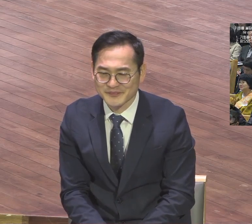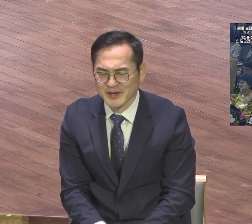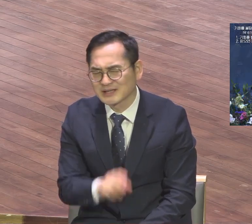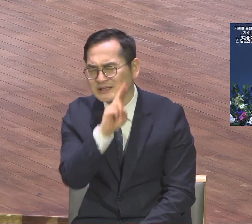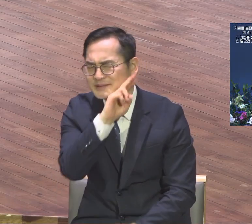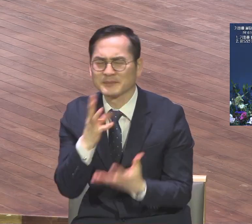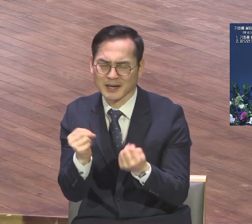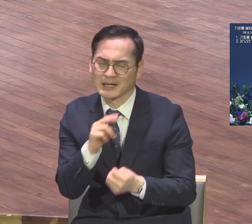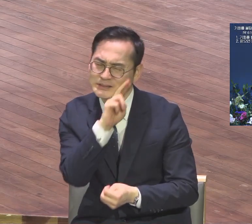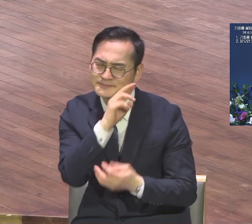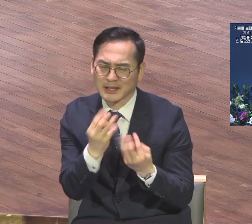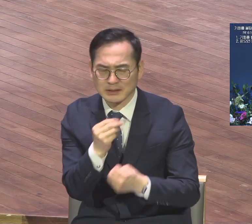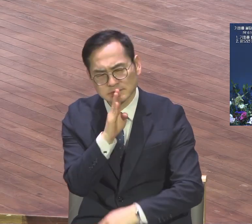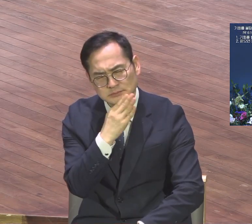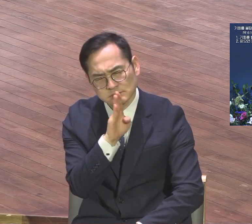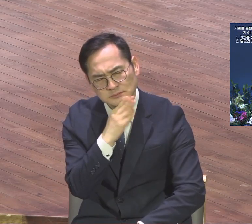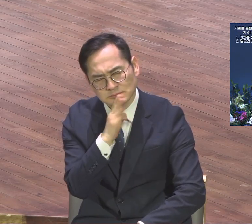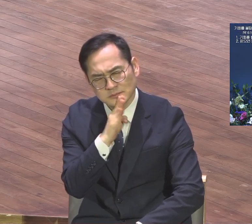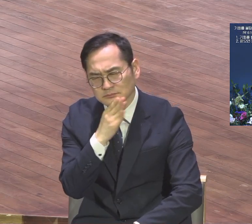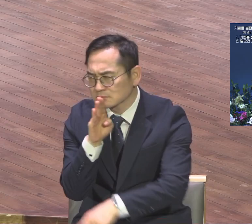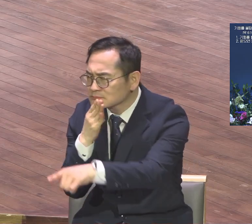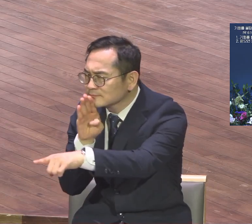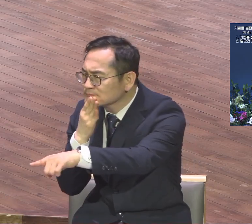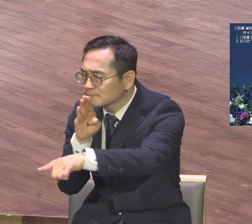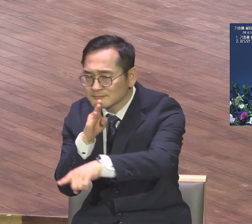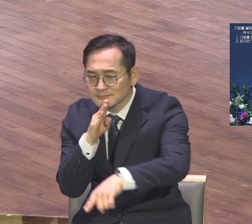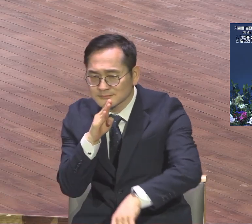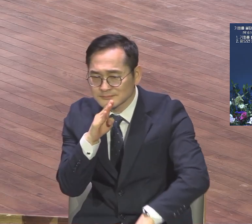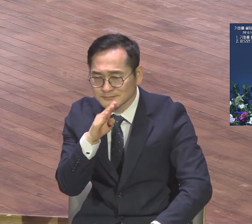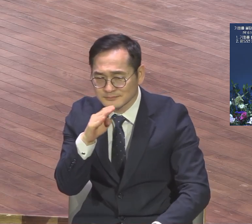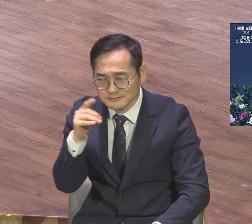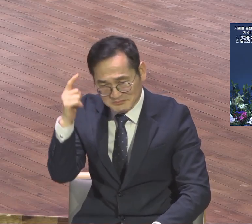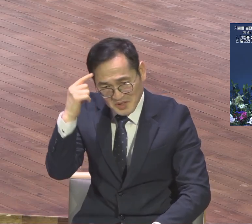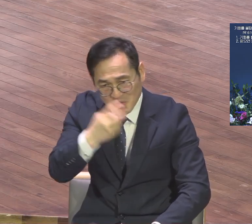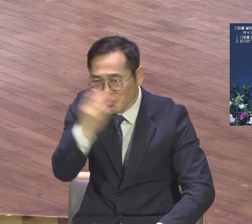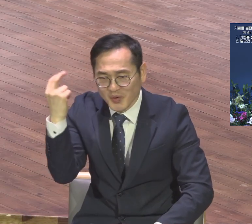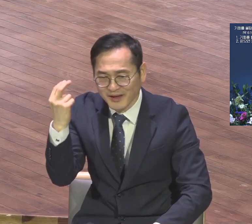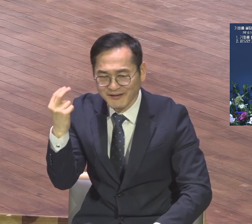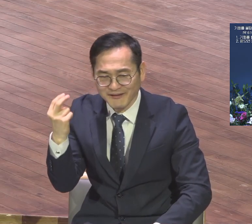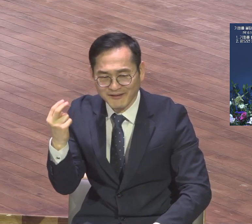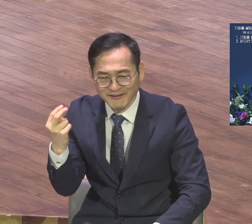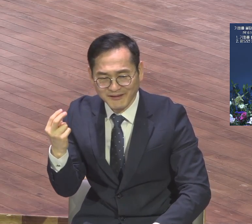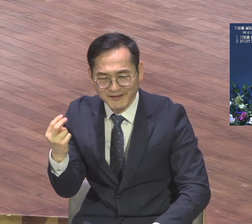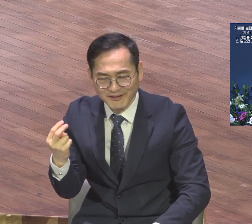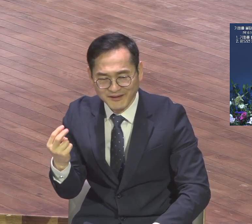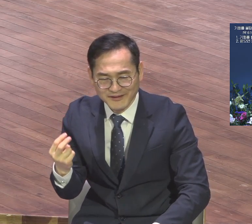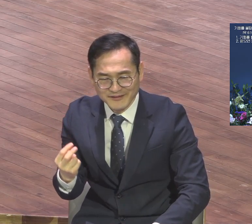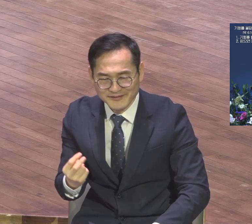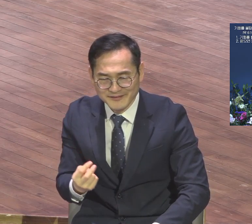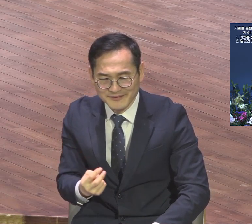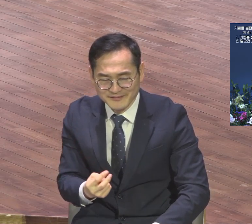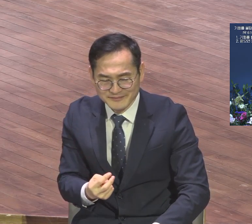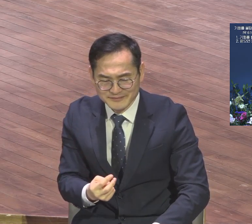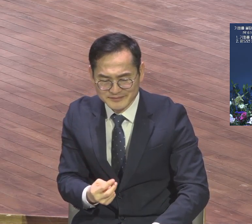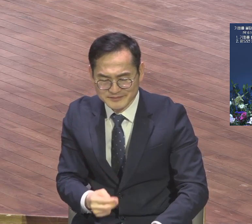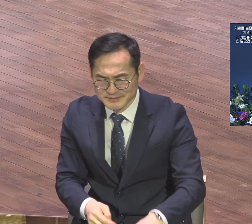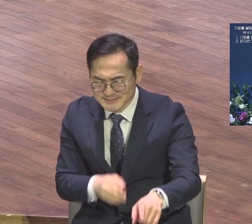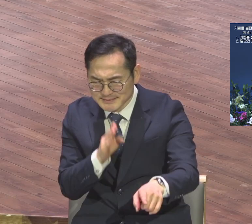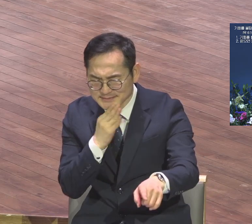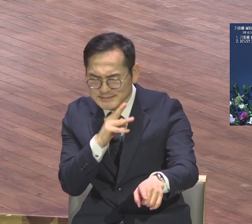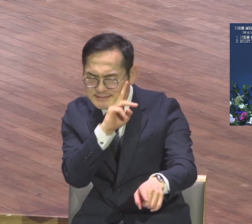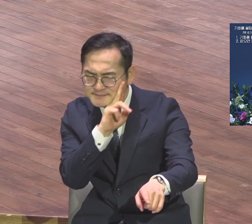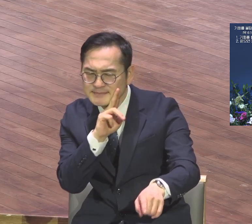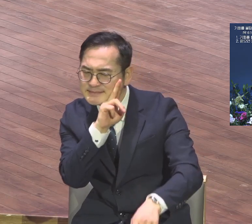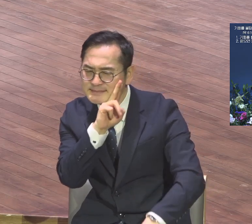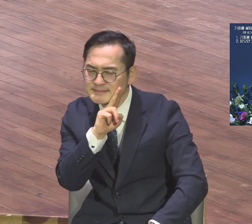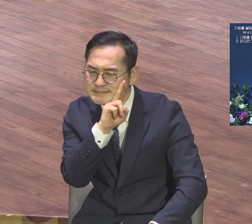의심이 많아요. 한국 사람들은 머리가 좋아가지고 세계에서 머리가 제일 좋아요. 머리가 좋다 보니까 바로 합니다. 의심이